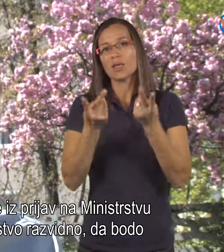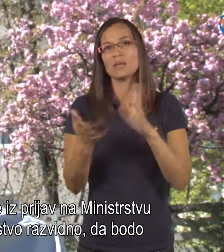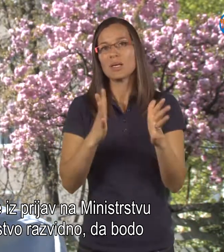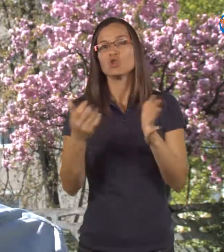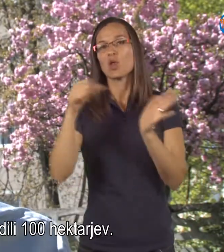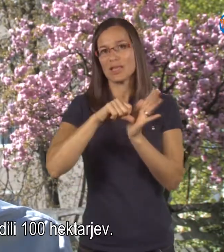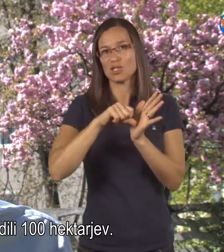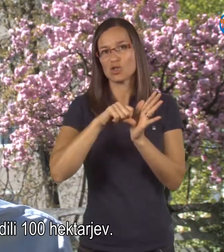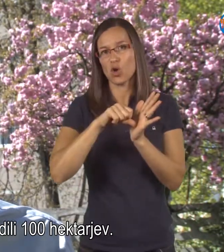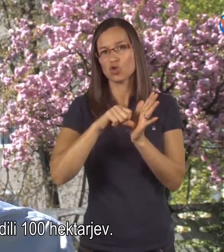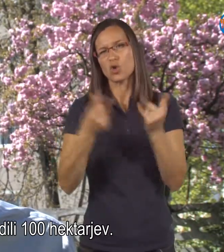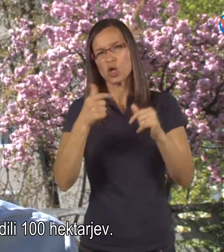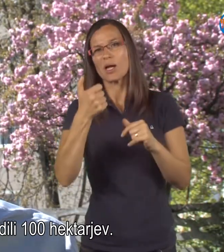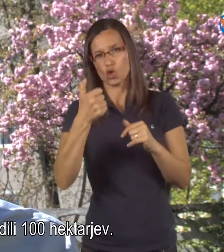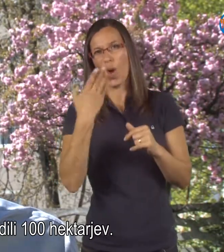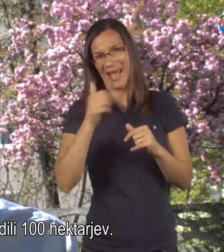gojilo okoli